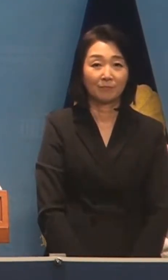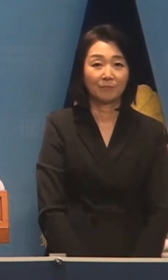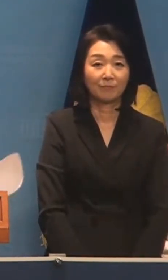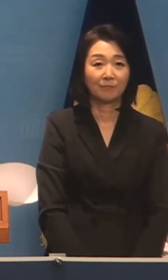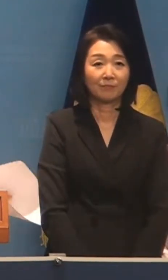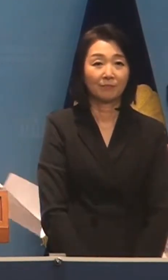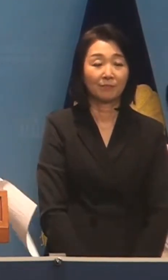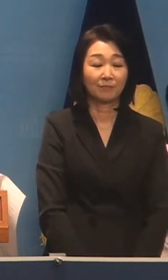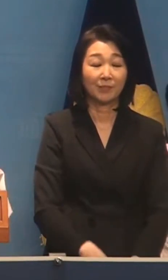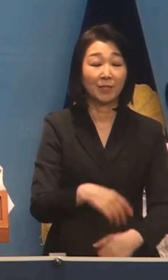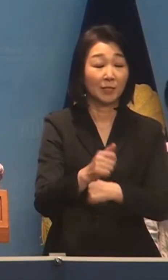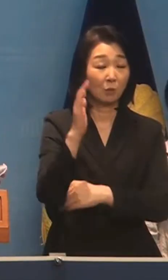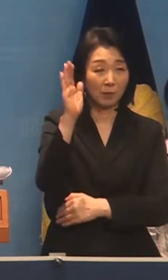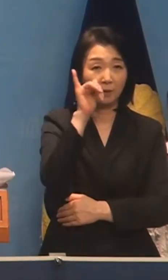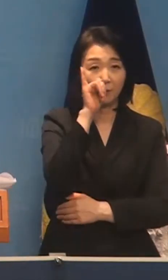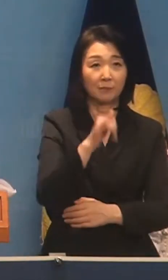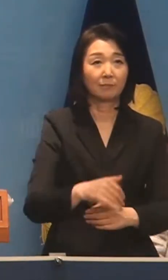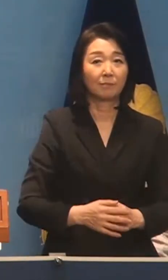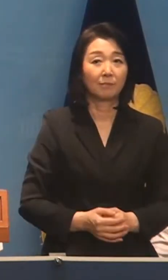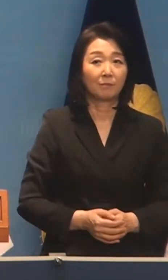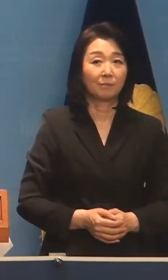자유발언.